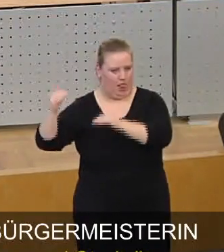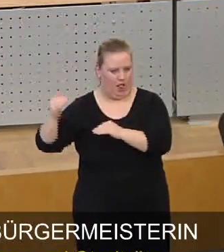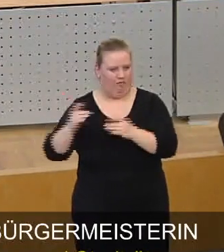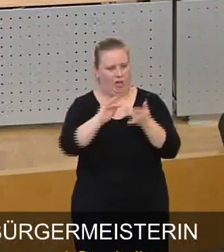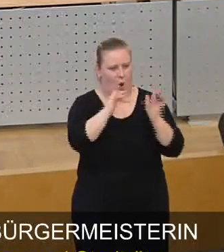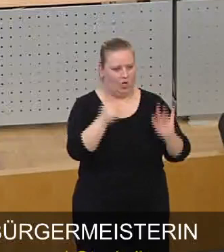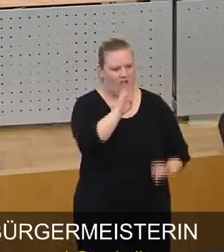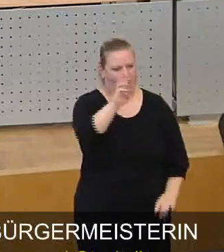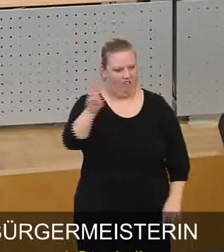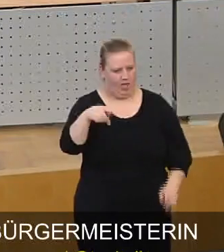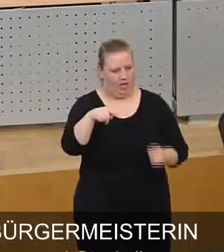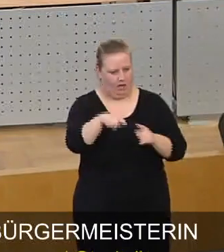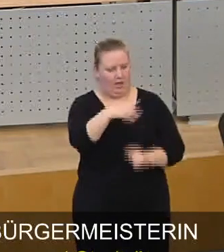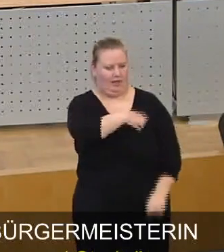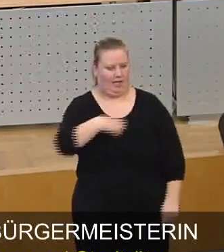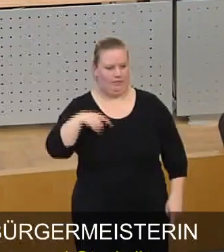unter